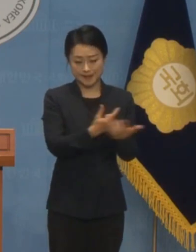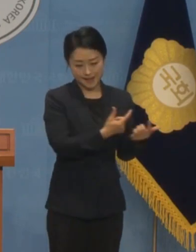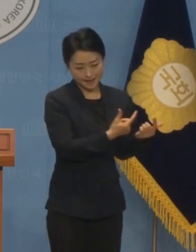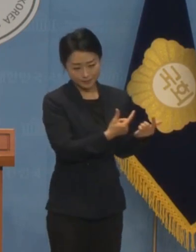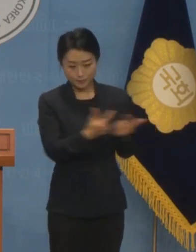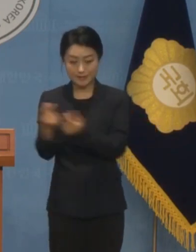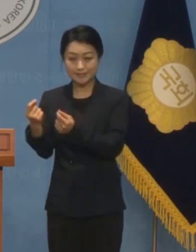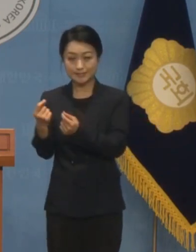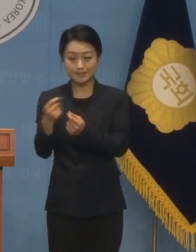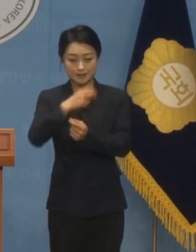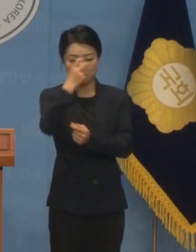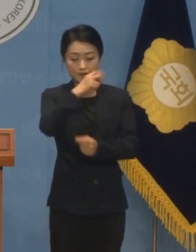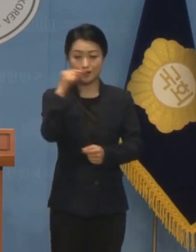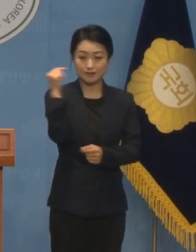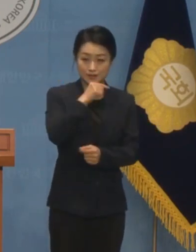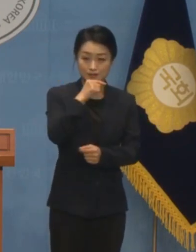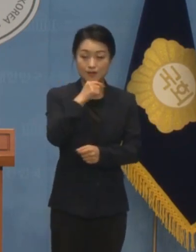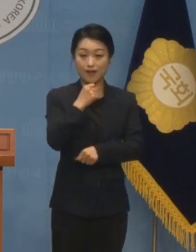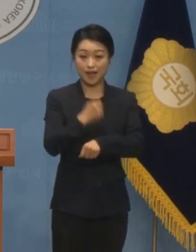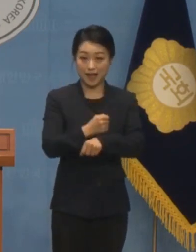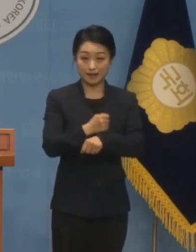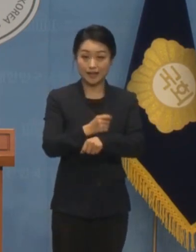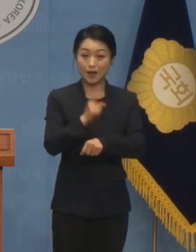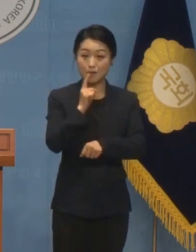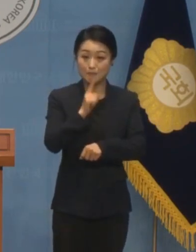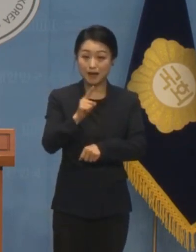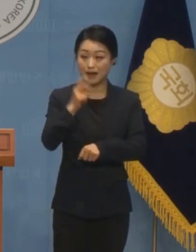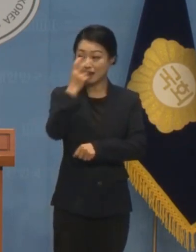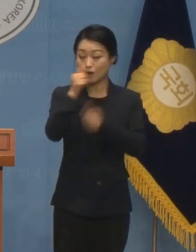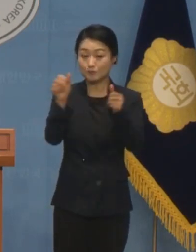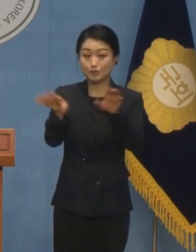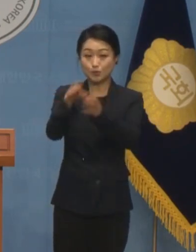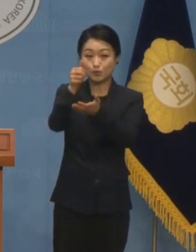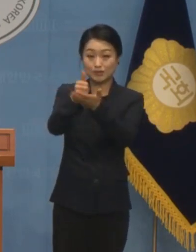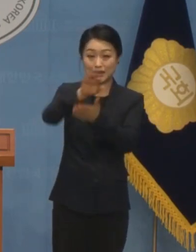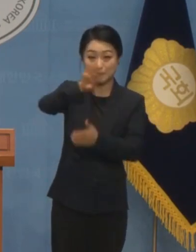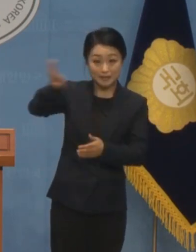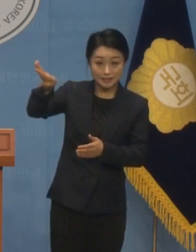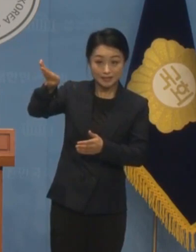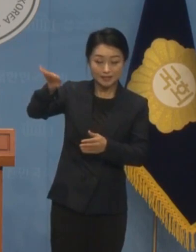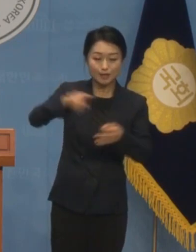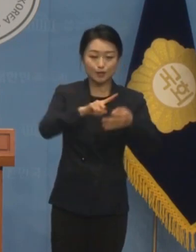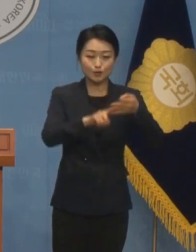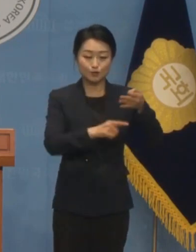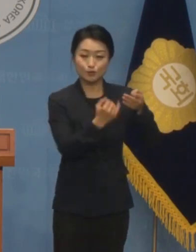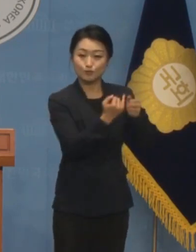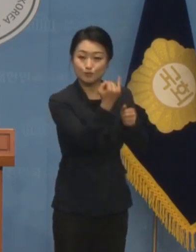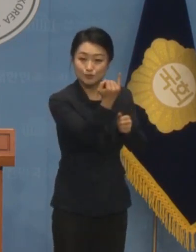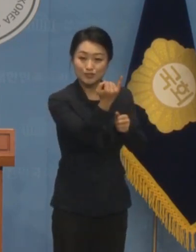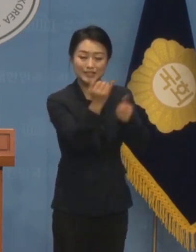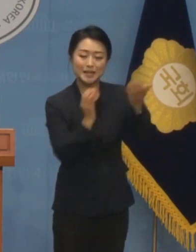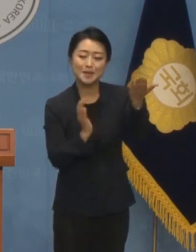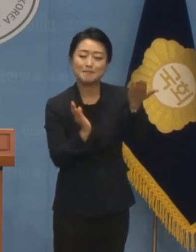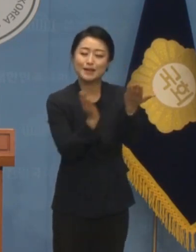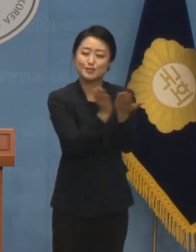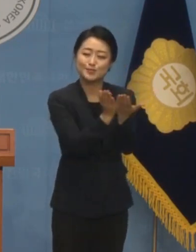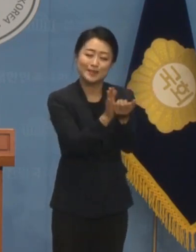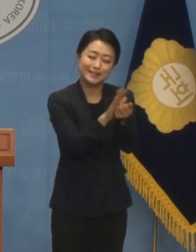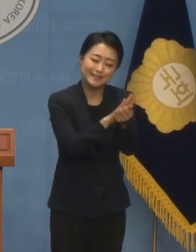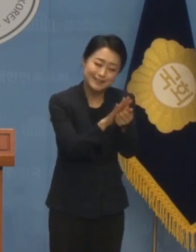없다던 검찰총장을 패싱하고 김건희 맞춤 서비스로 출장 조사까지